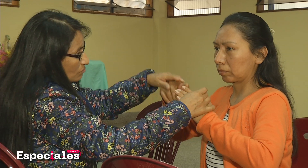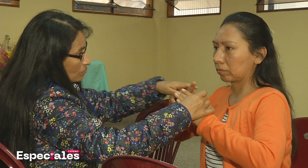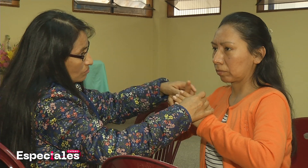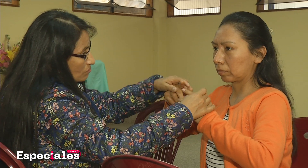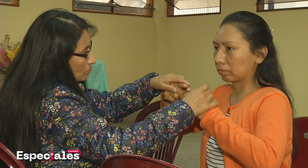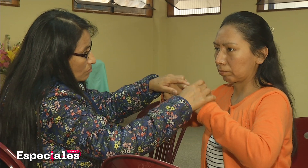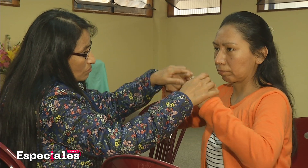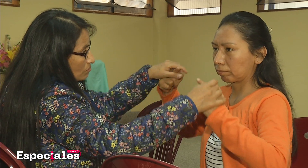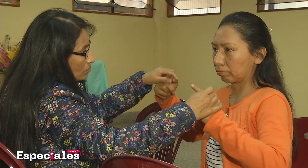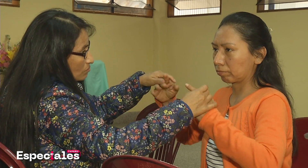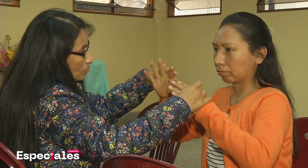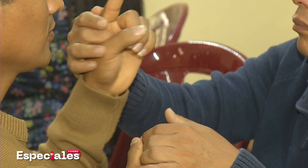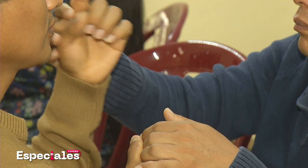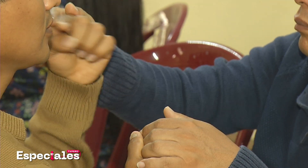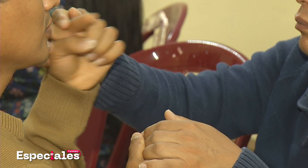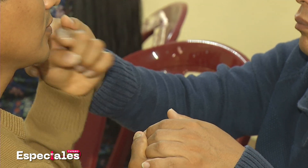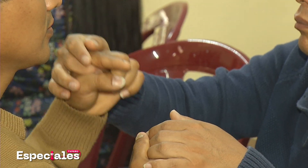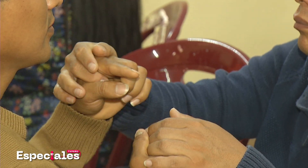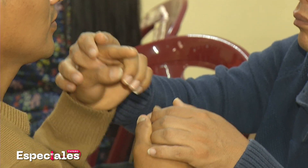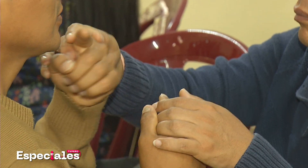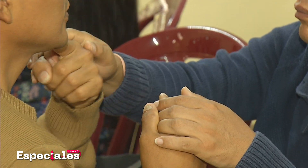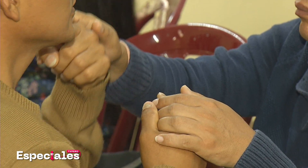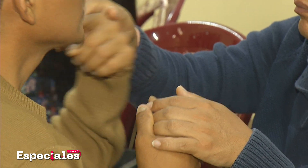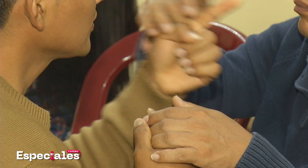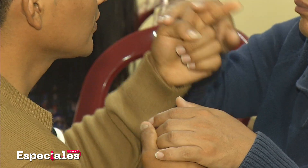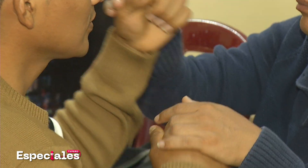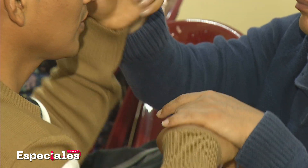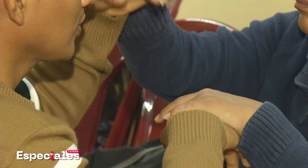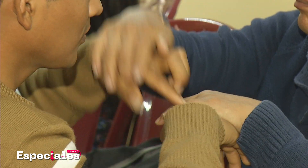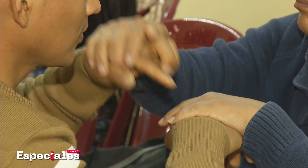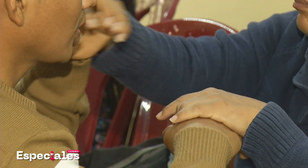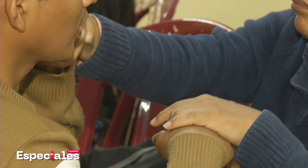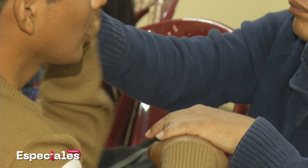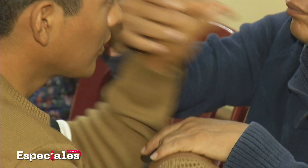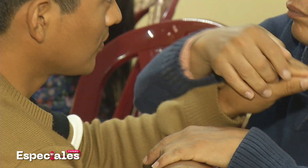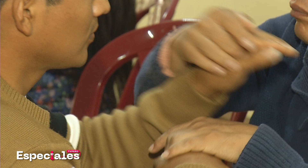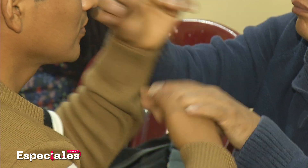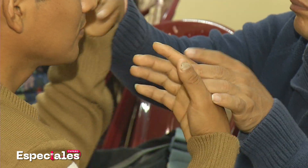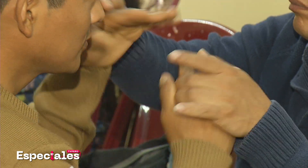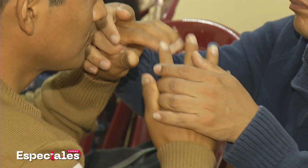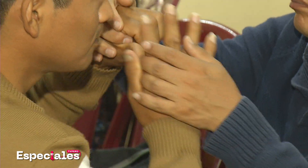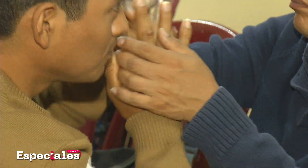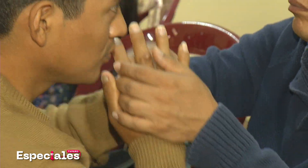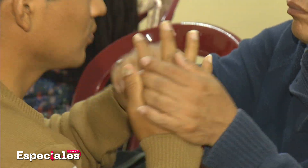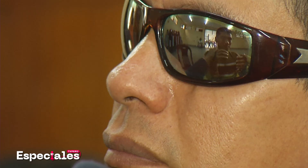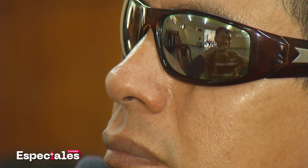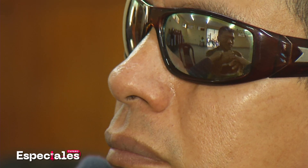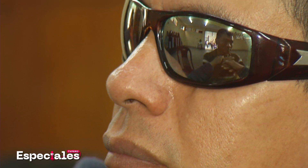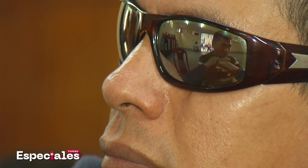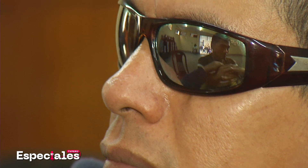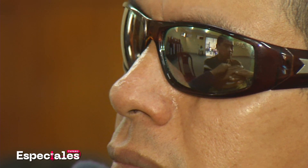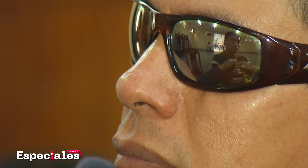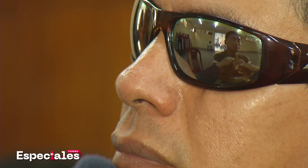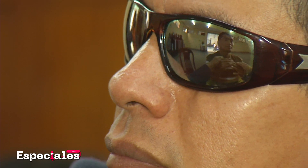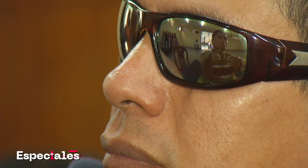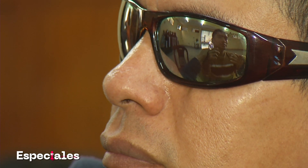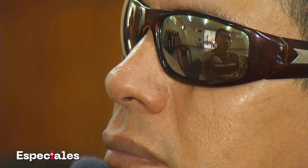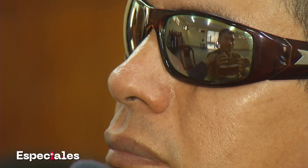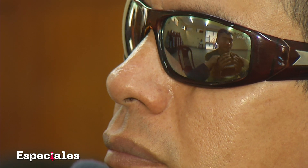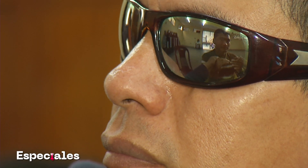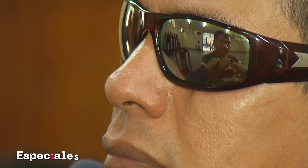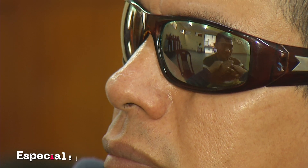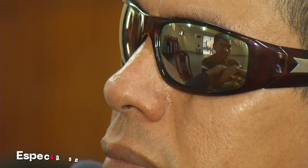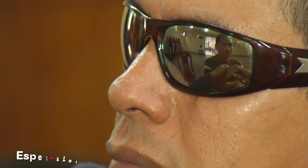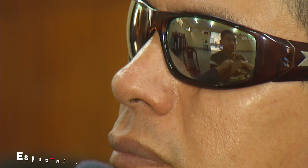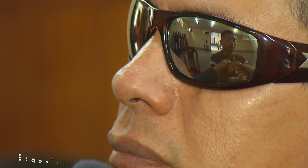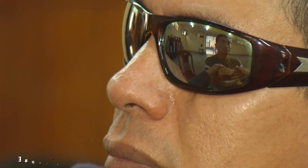son sordos y también comparten el mensaje de Dios en señas, que también lo hacen para las personas ciegas o con